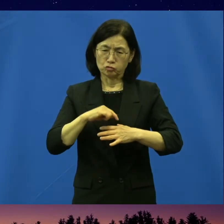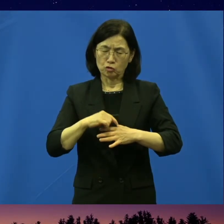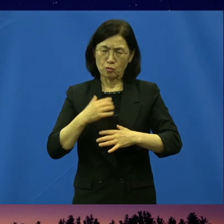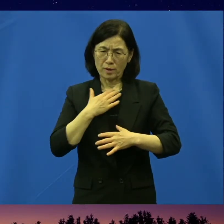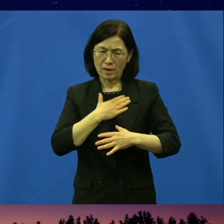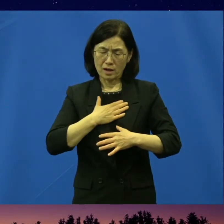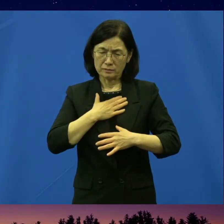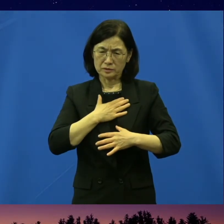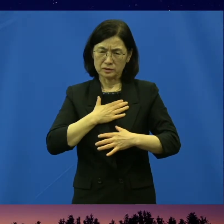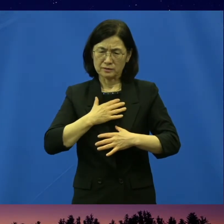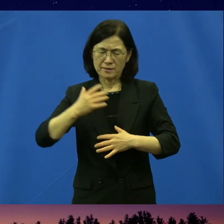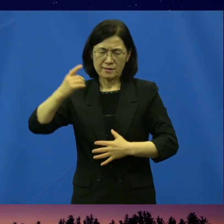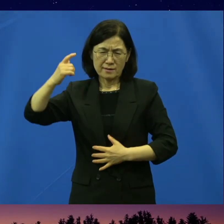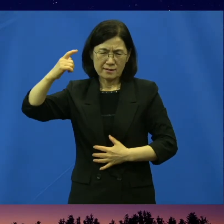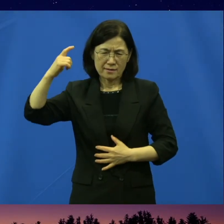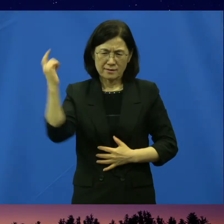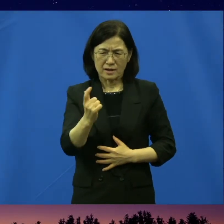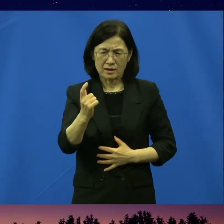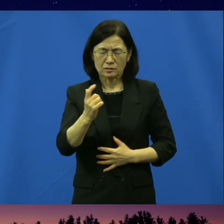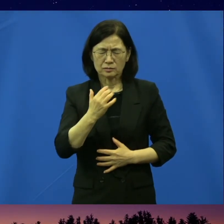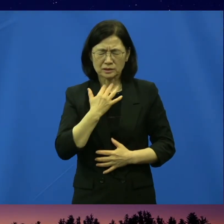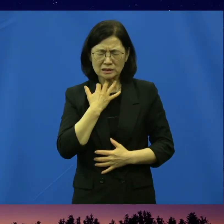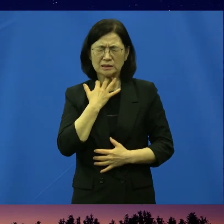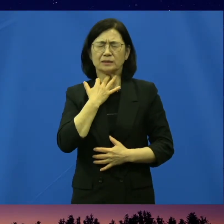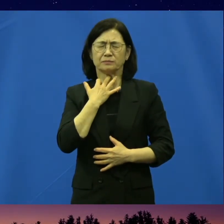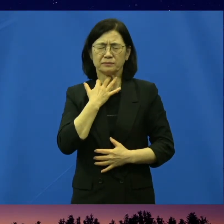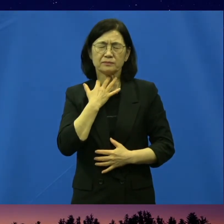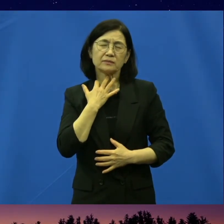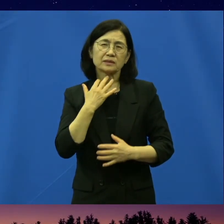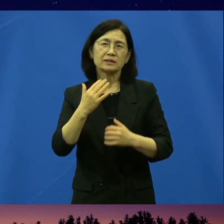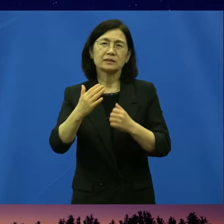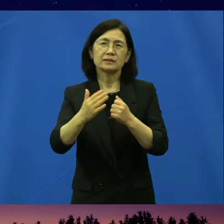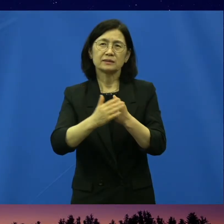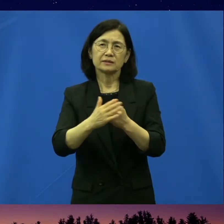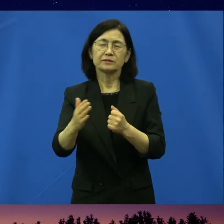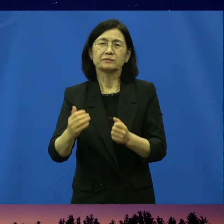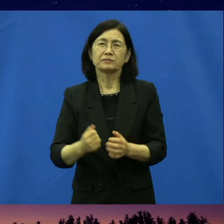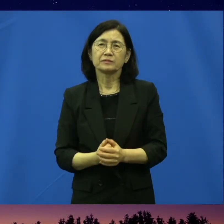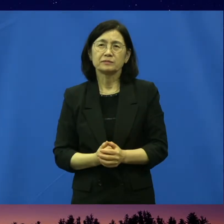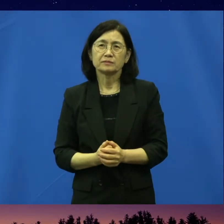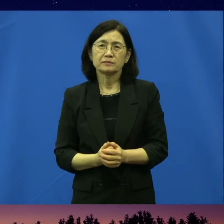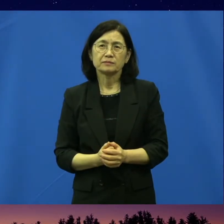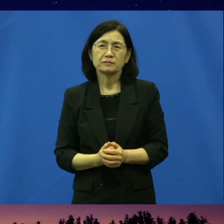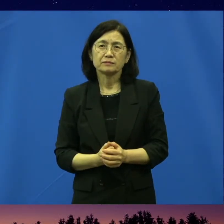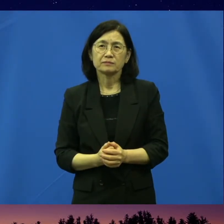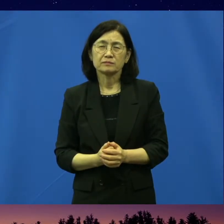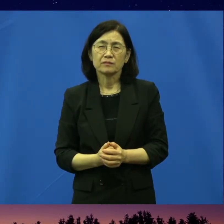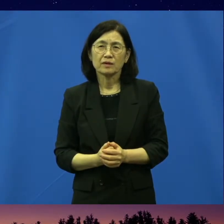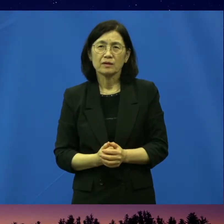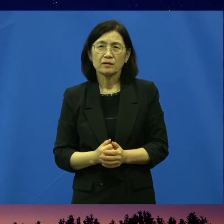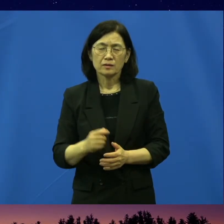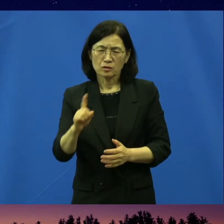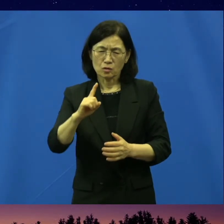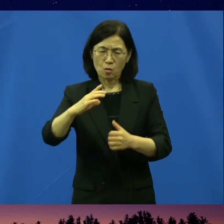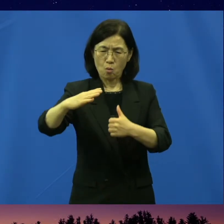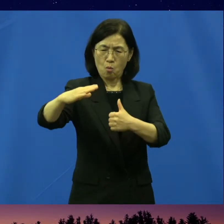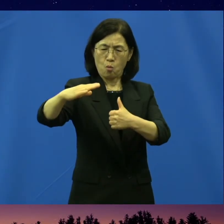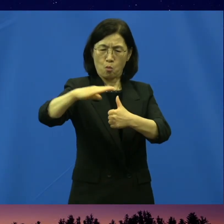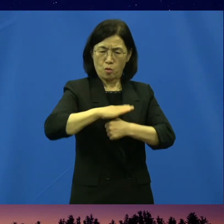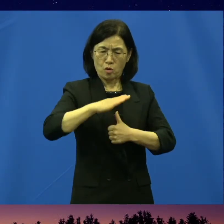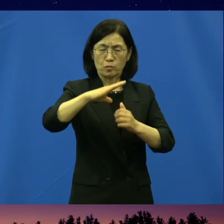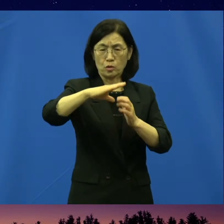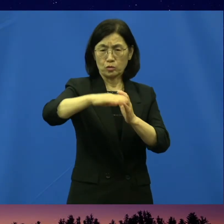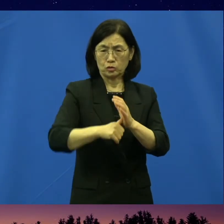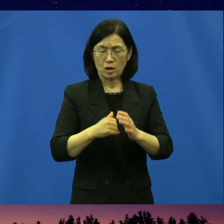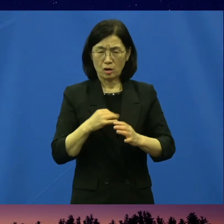감정이고, 때로는 굉장히 끔찍한 경험일 수도 있습니다. 이런 무엇인가의 위협을 당할 때 두려움을 느끼잖아요. 그래서